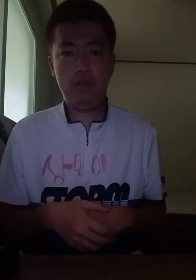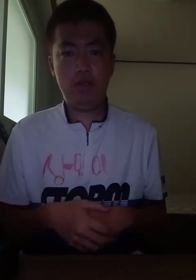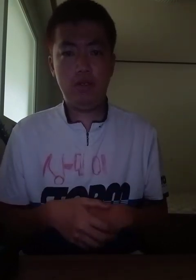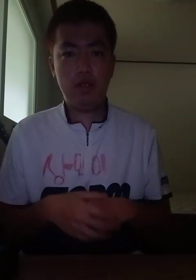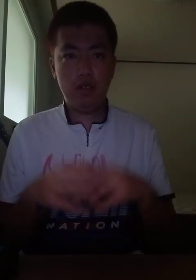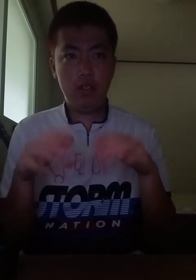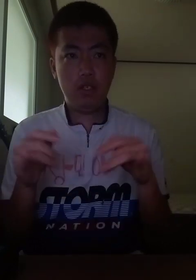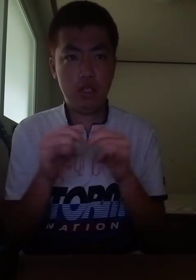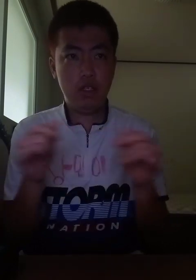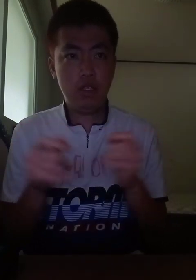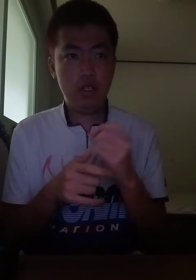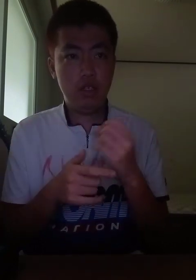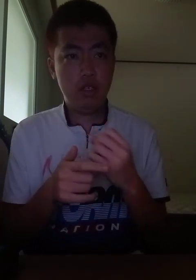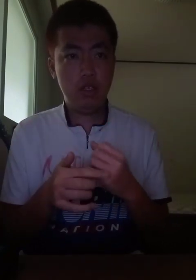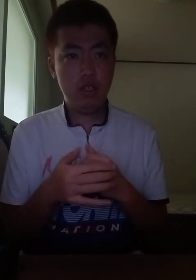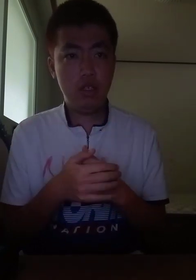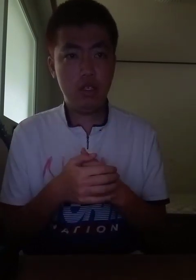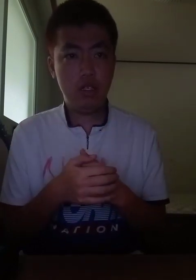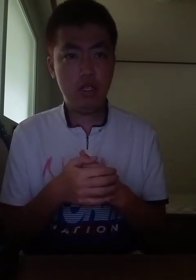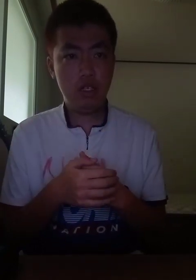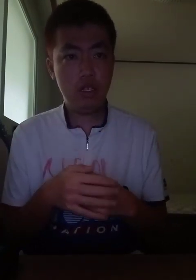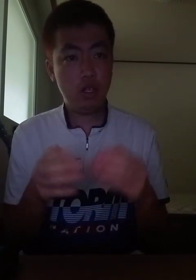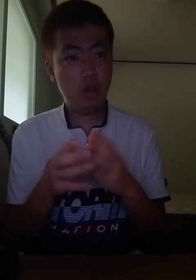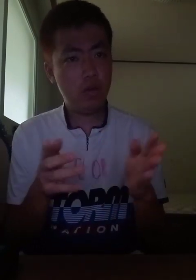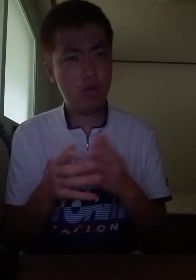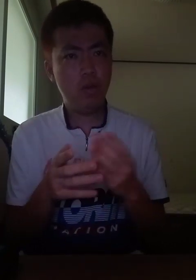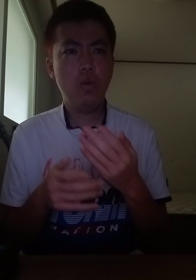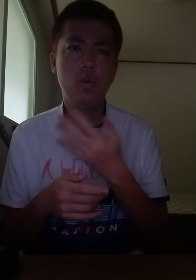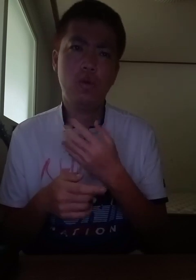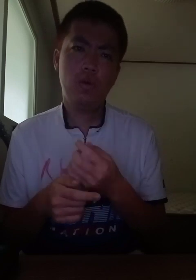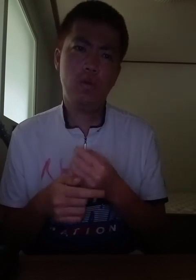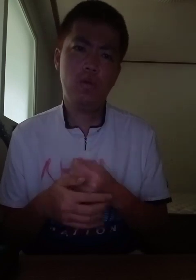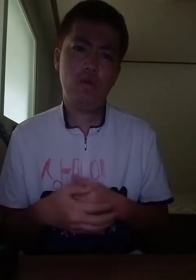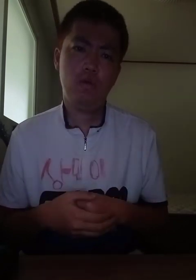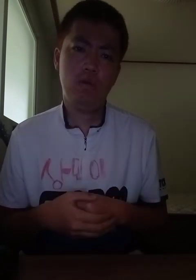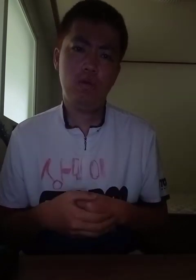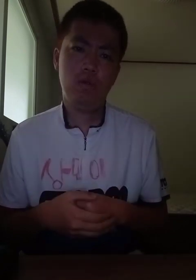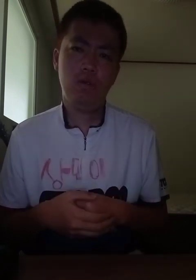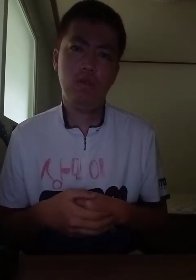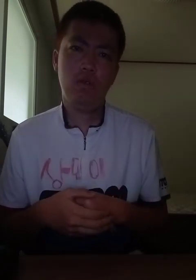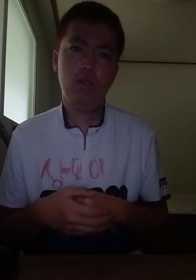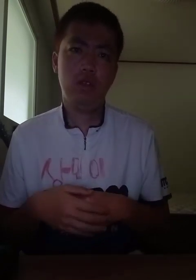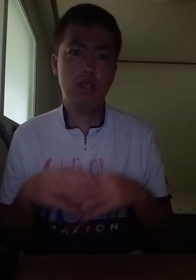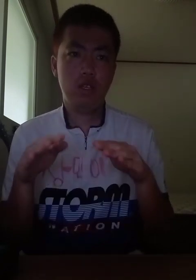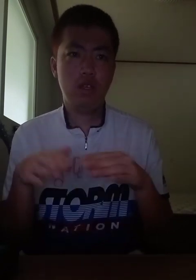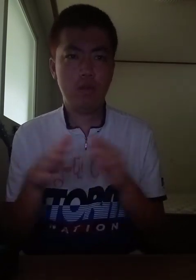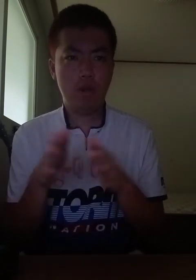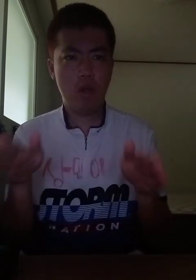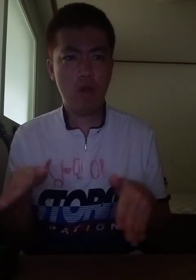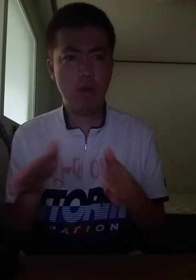있어서 한 바퀴를 돌고 왔어요. 여기 신호등 걸리고 그러면 더 소요되고. 시민들의 편의를 위해 만든